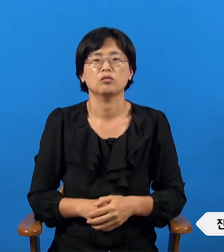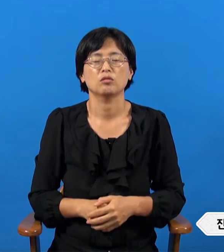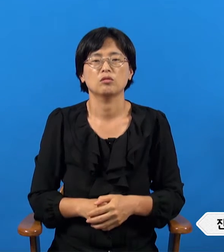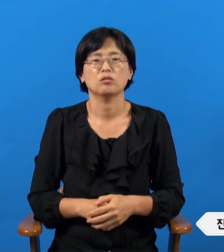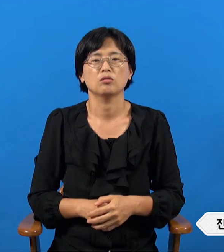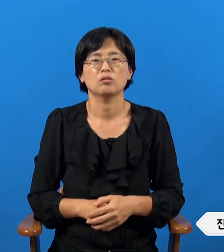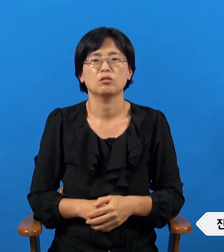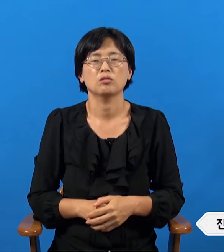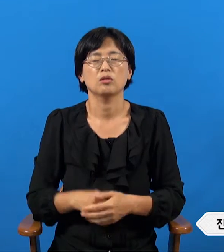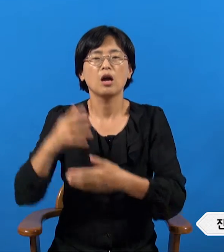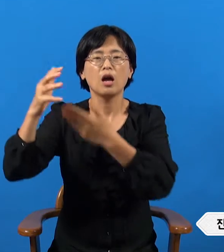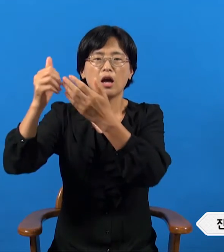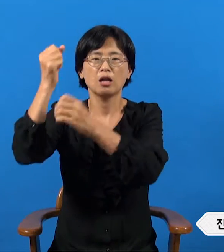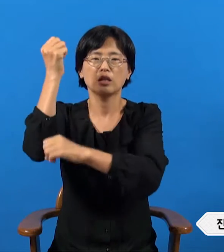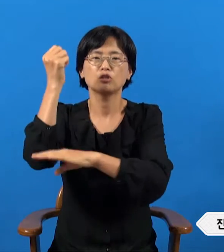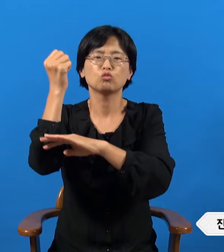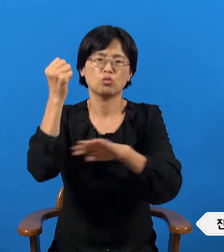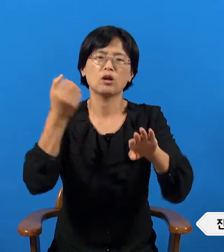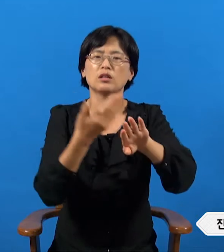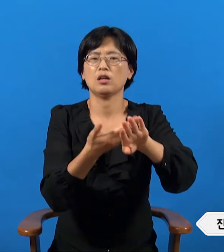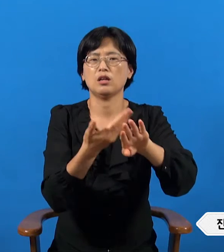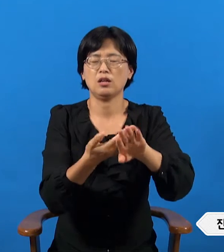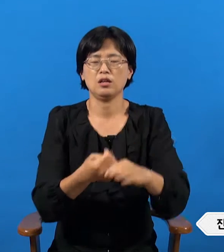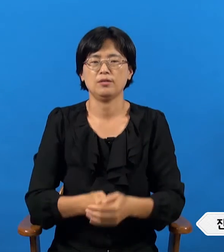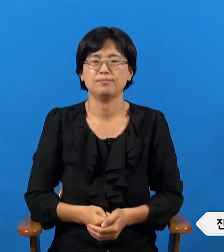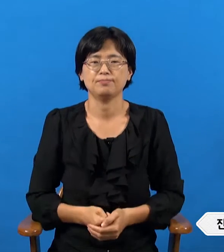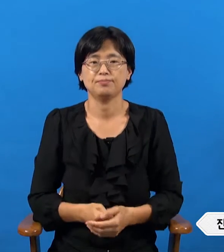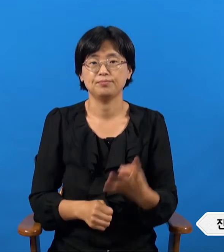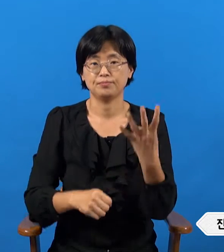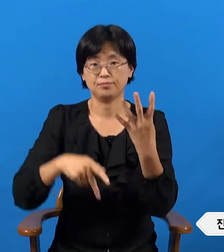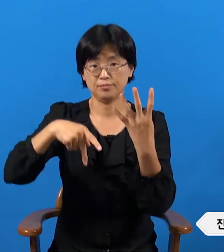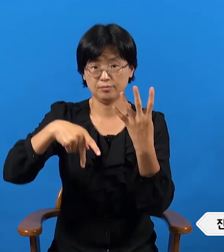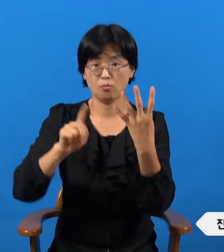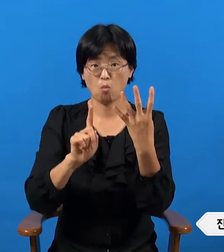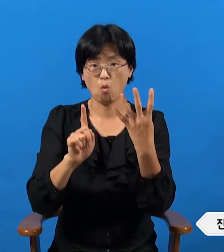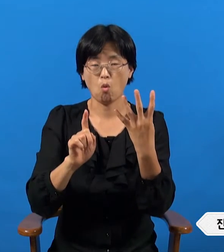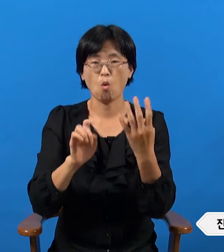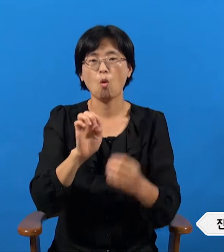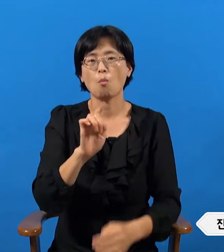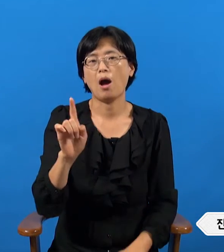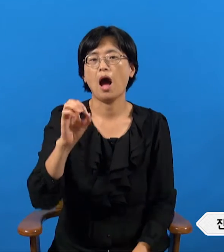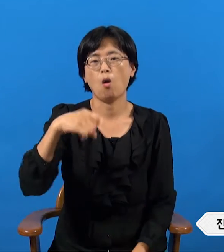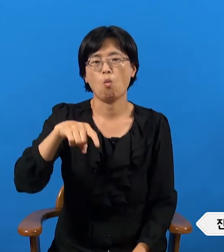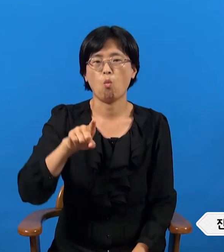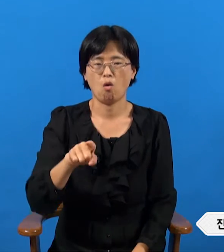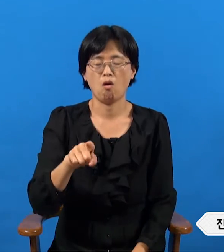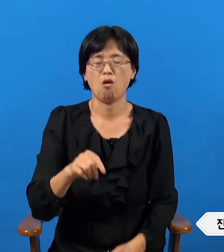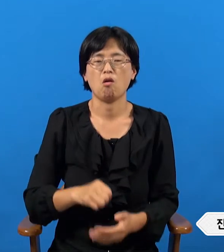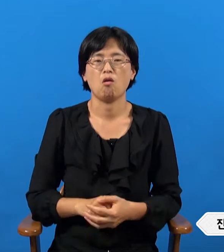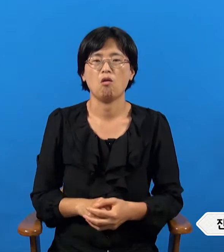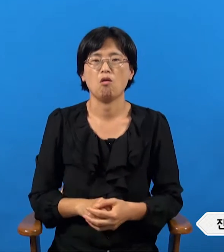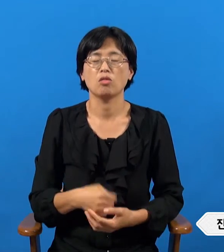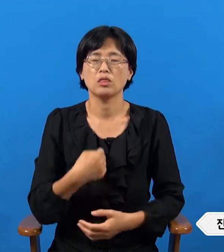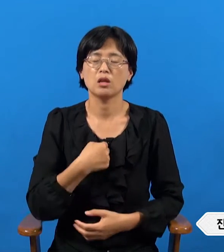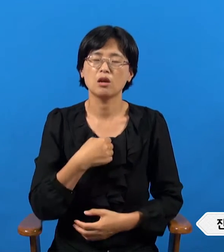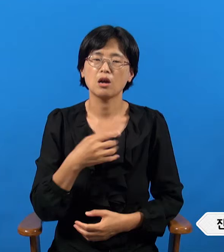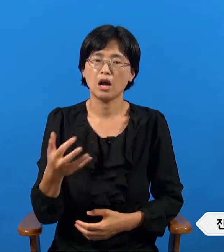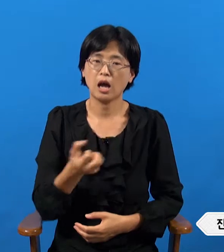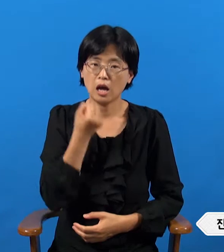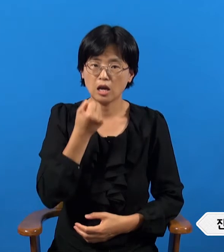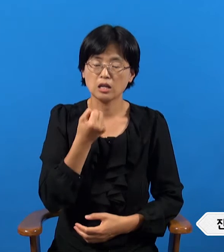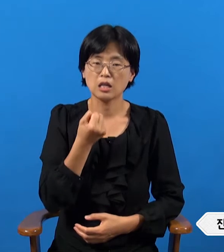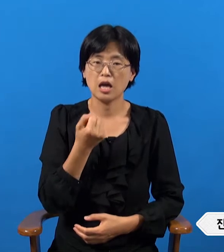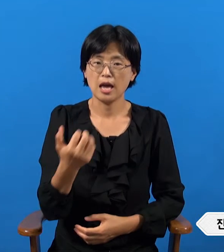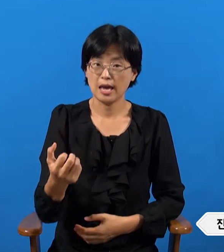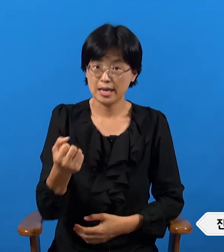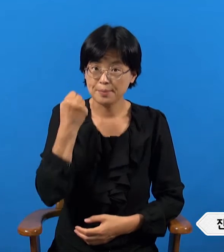나의 가치를 바라보게 됩니다. 네 번째는 파워입니다. 내가 얼마나 파워를